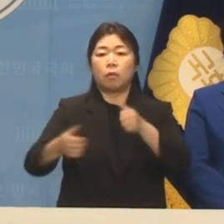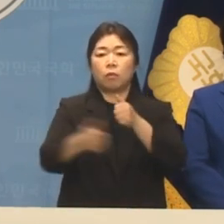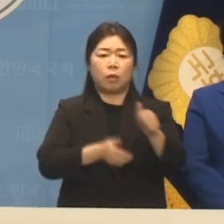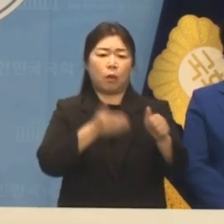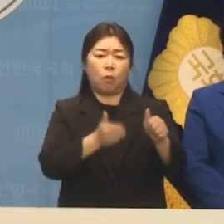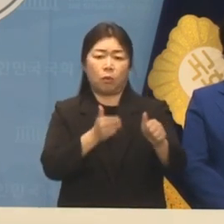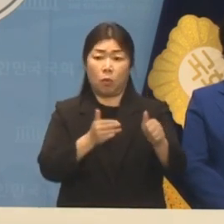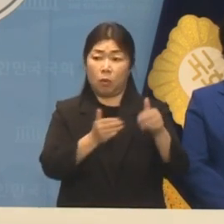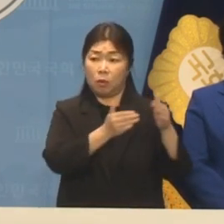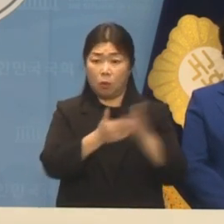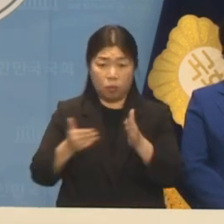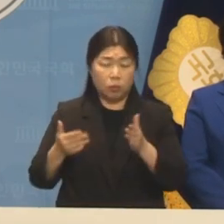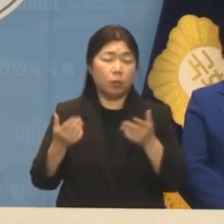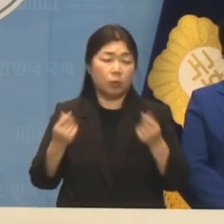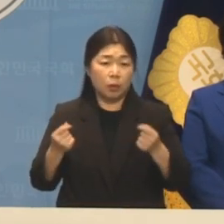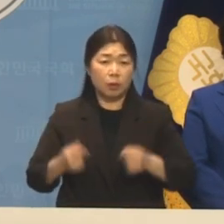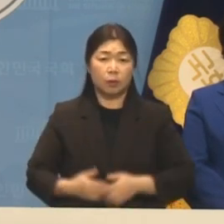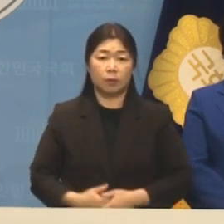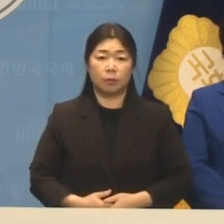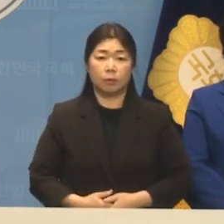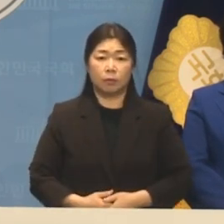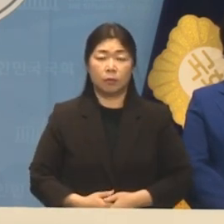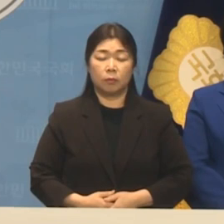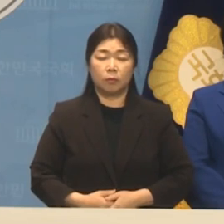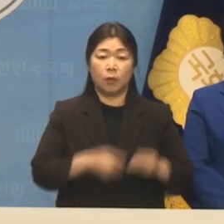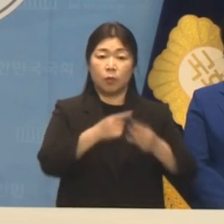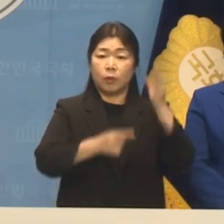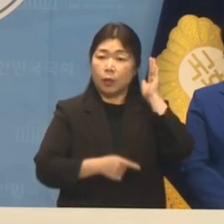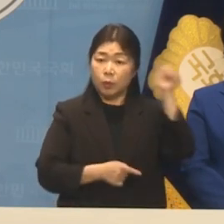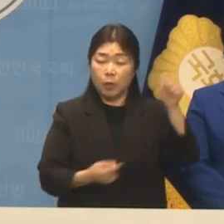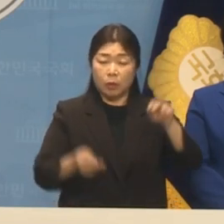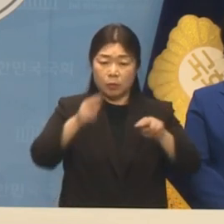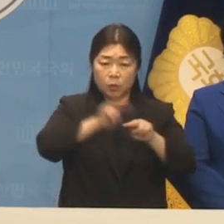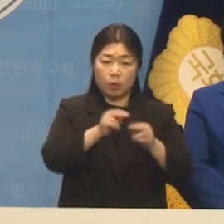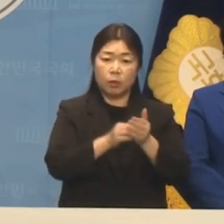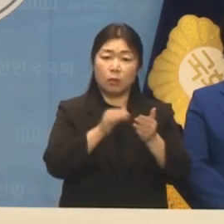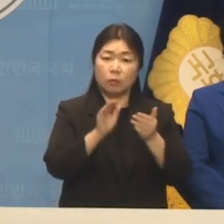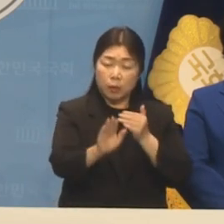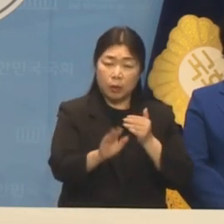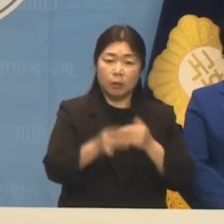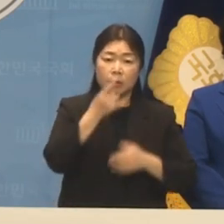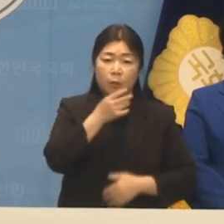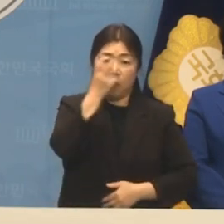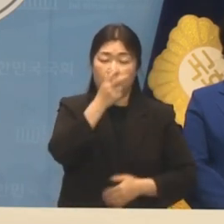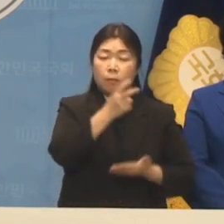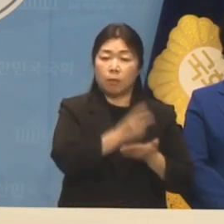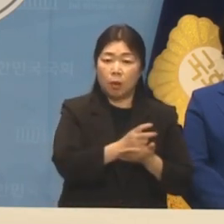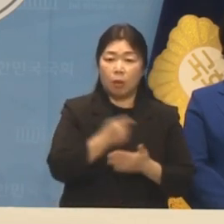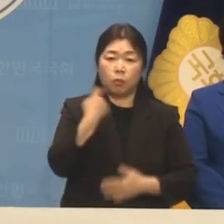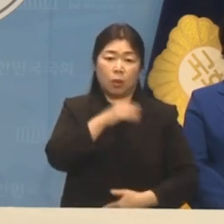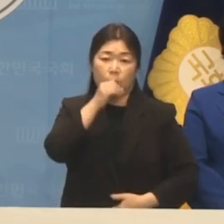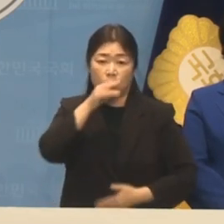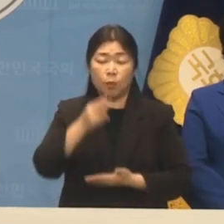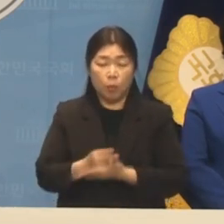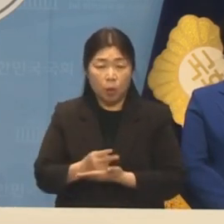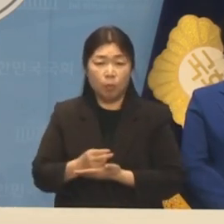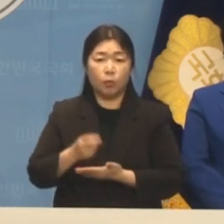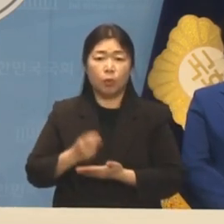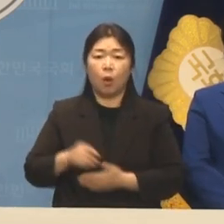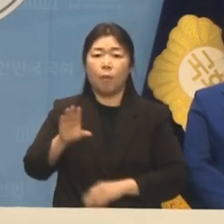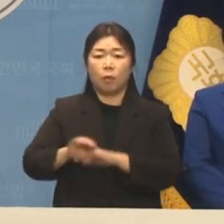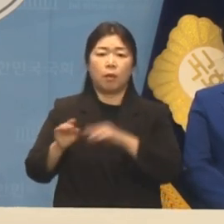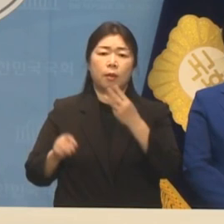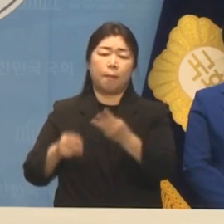권고를 거부하는 것이다. 윤석열 대통령은 취임 이후 양곡관리법, 노란봉투법,